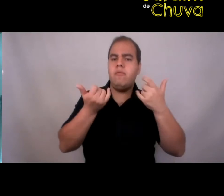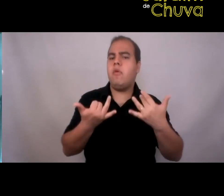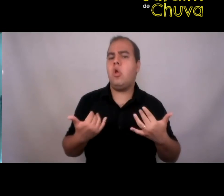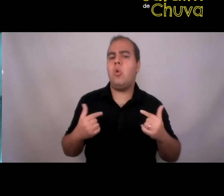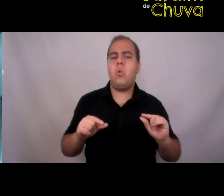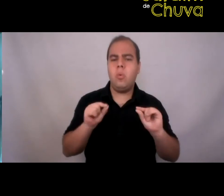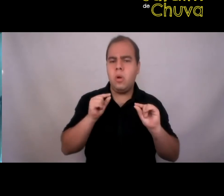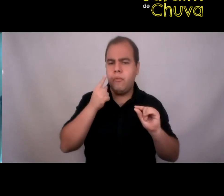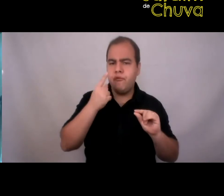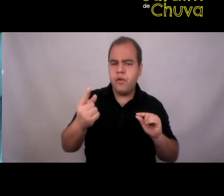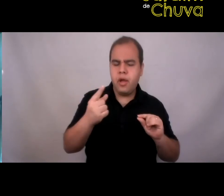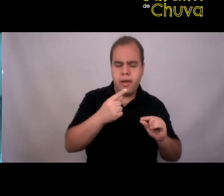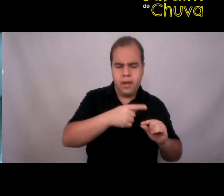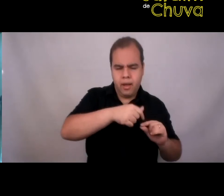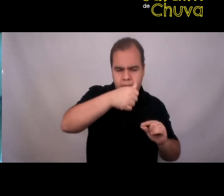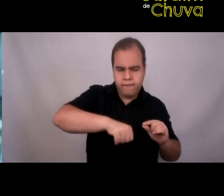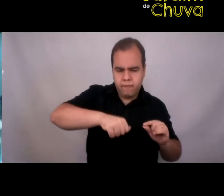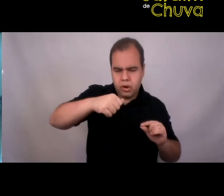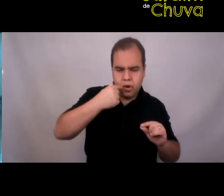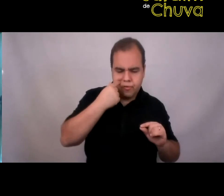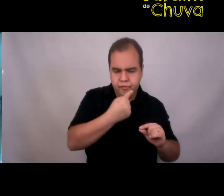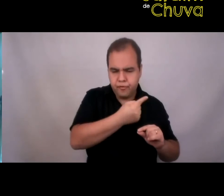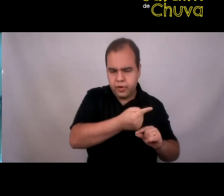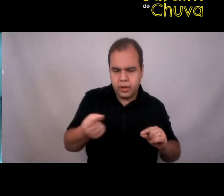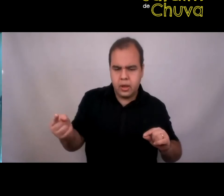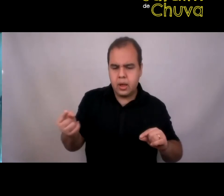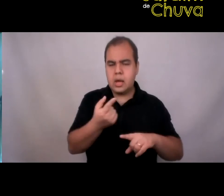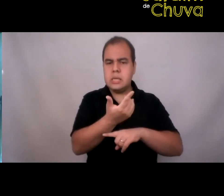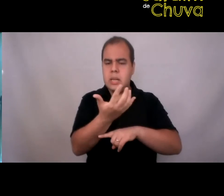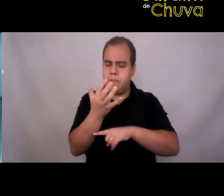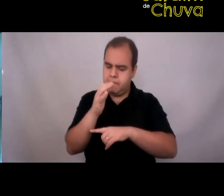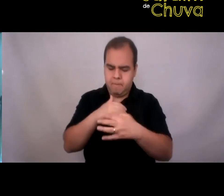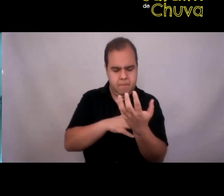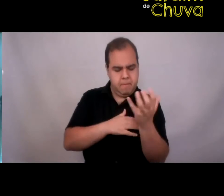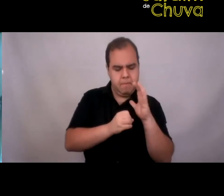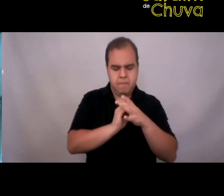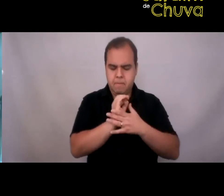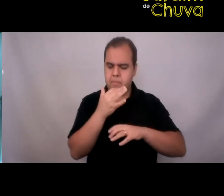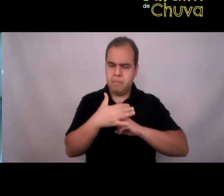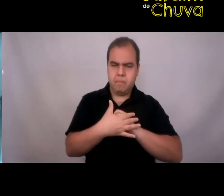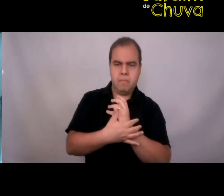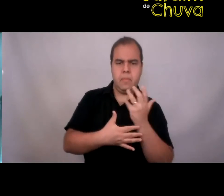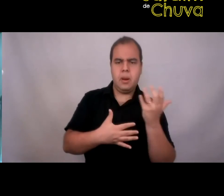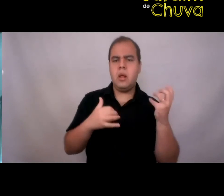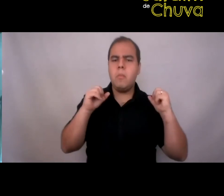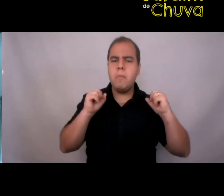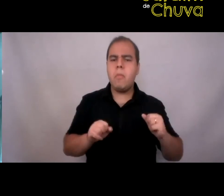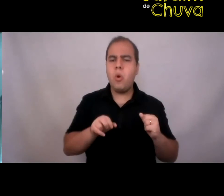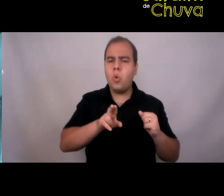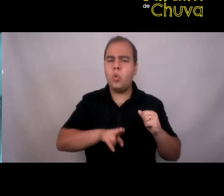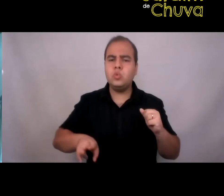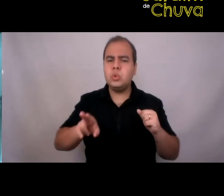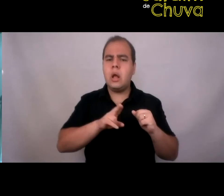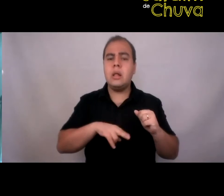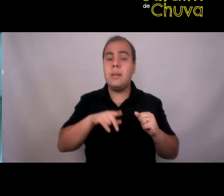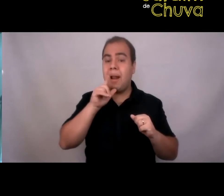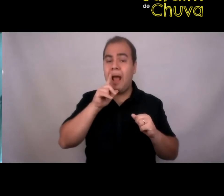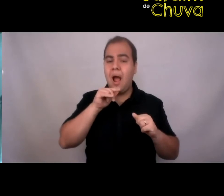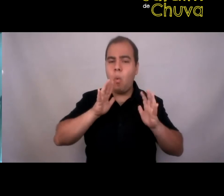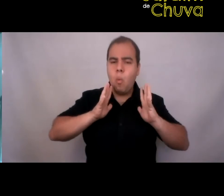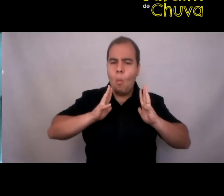a categorizar espécies de plantas que podem ser usadas para biorretenção e para purificação de água, um trabalho muito